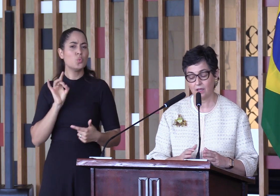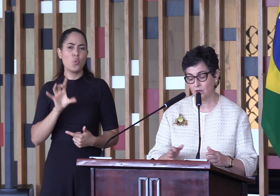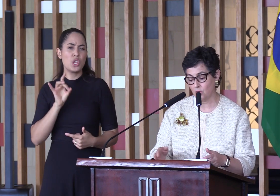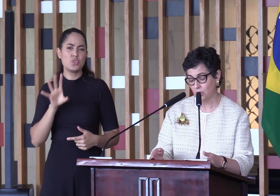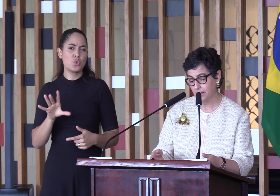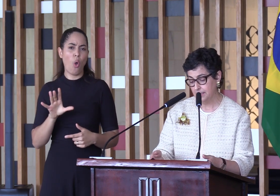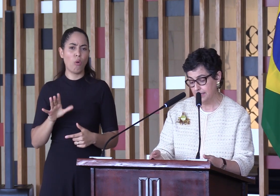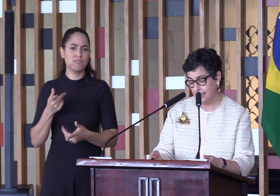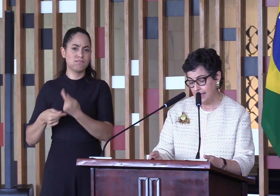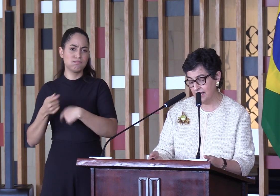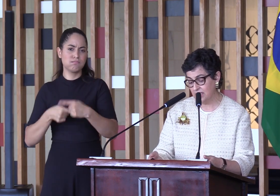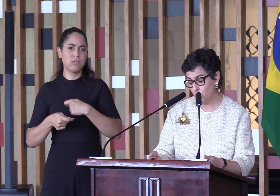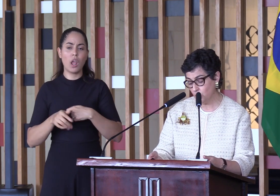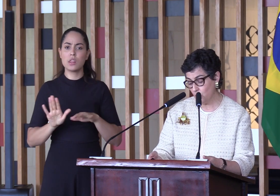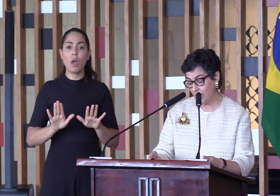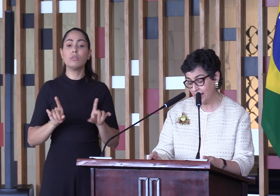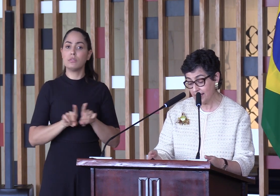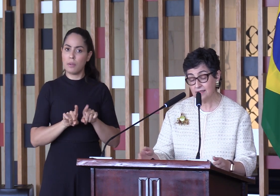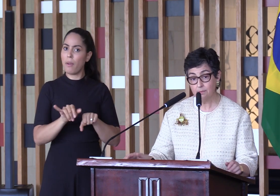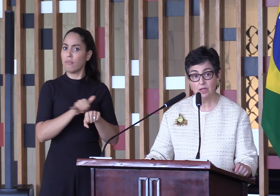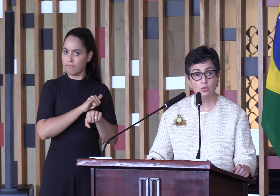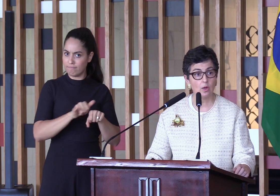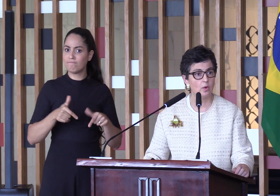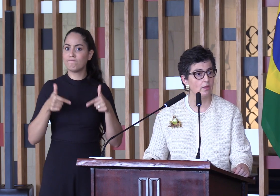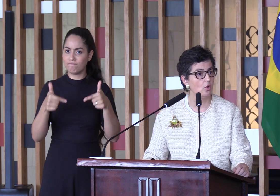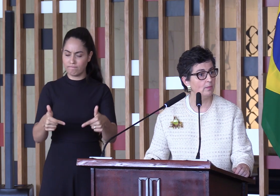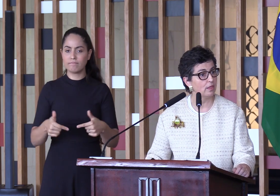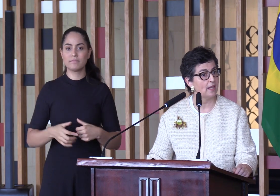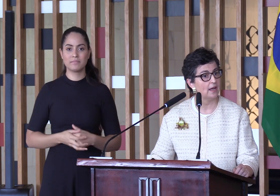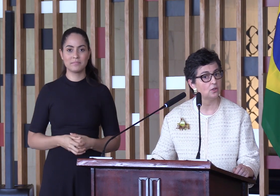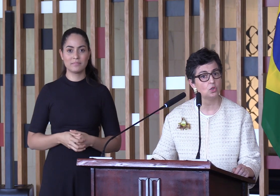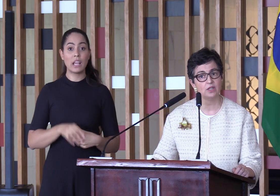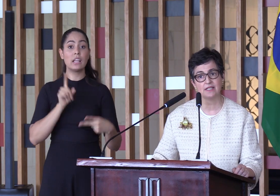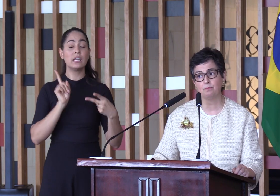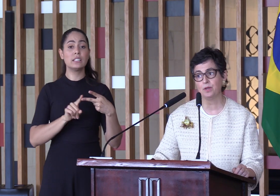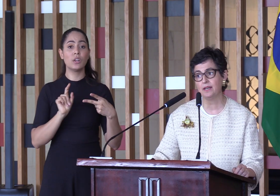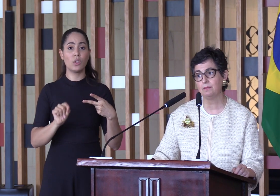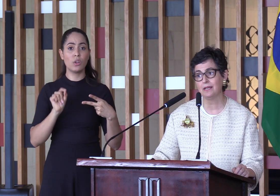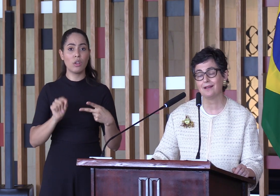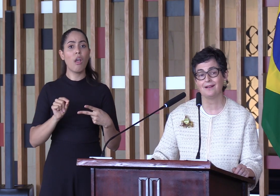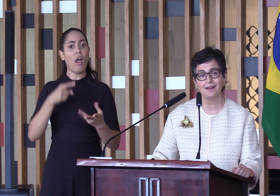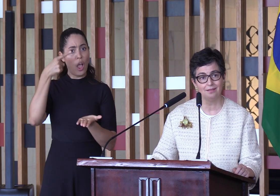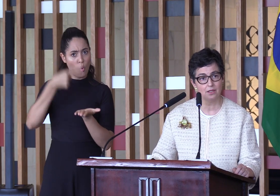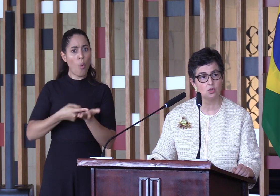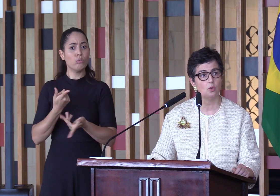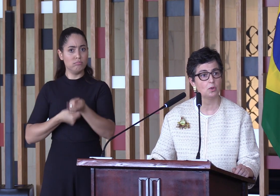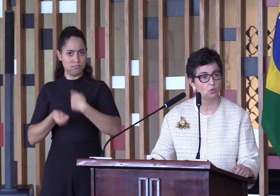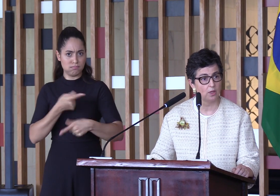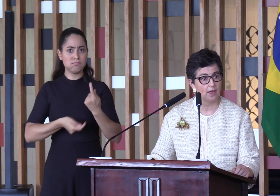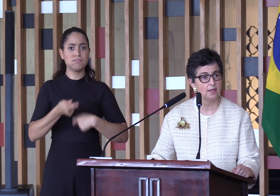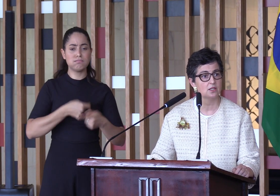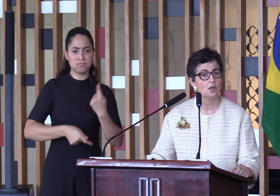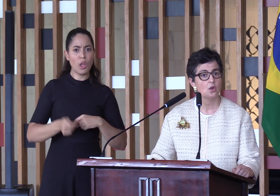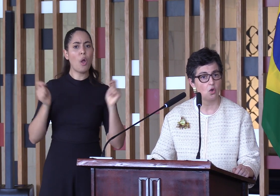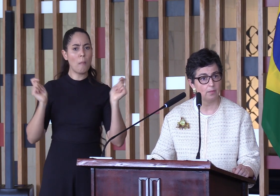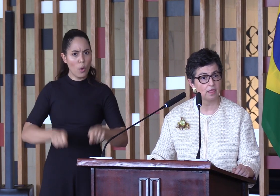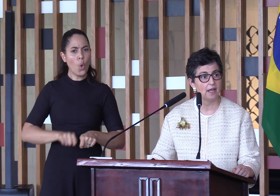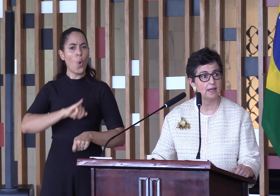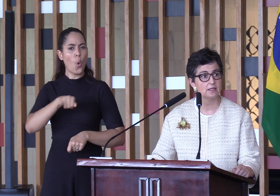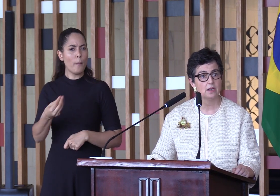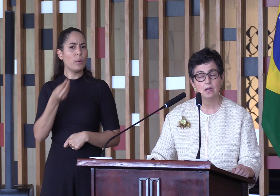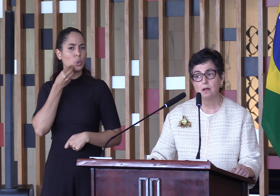estratégico. Em segundo lugar, é também um acordo comercial onde se poden abrir grandes oportunidades